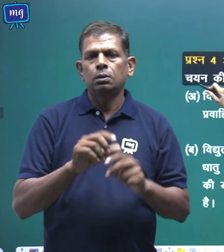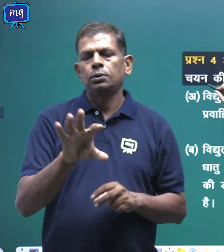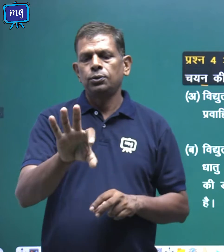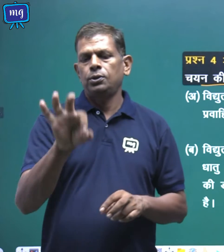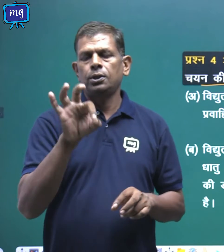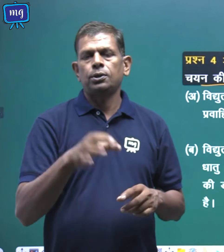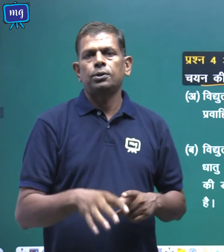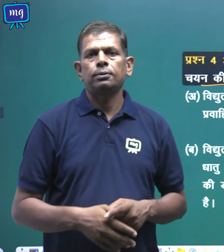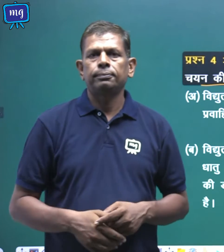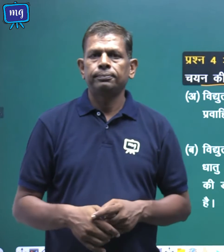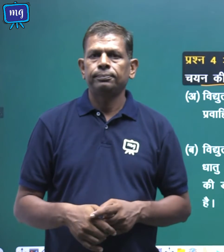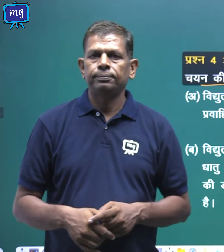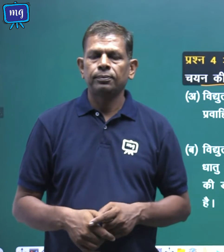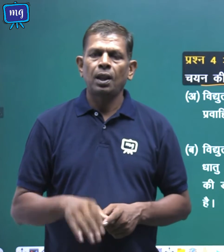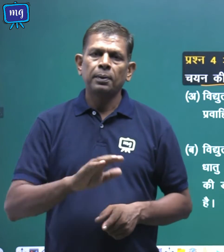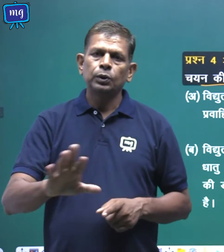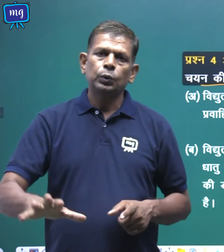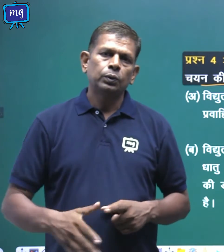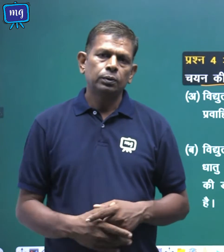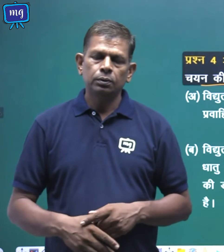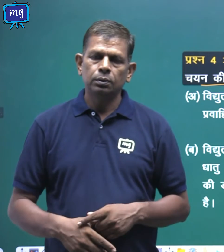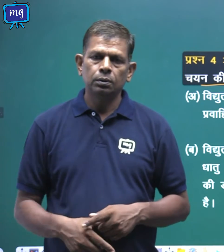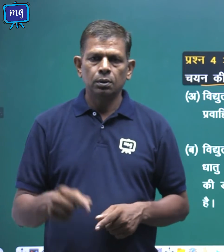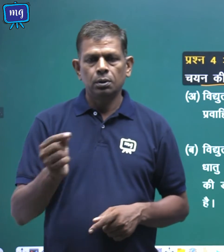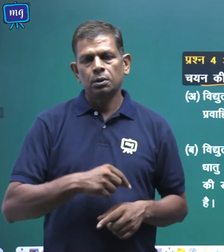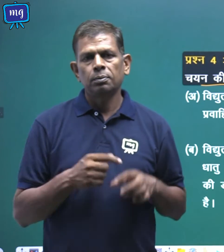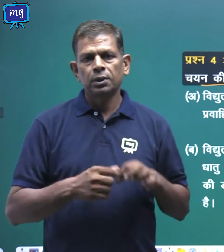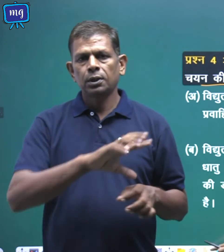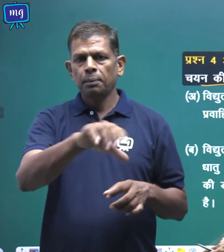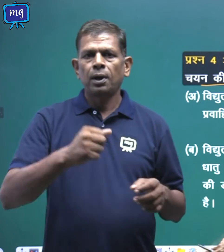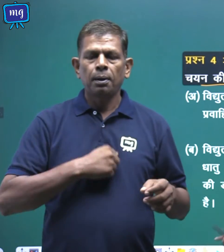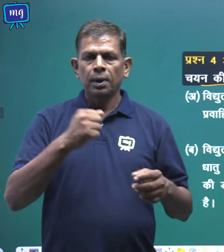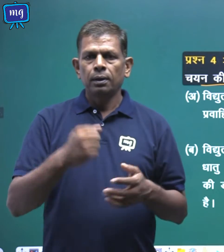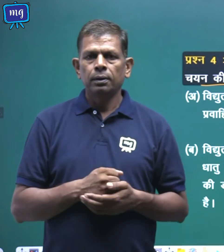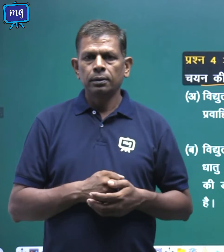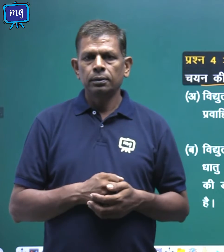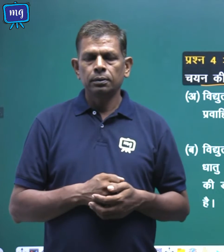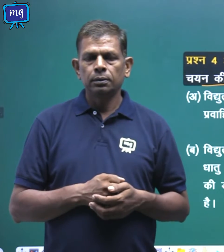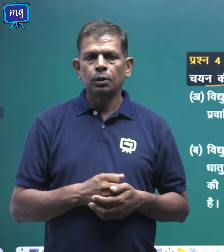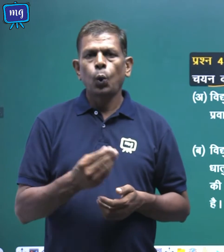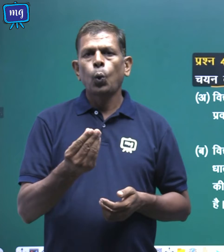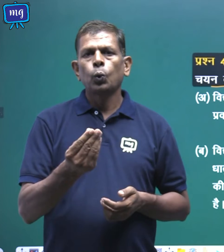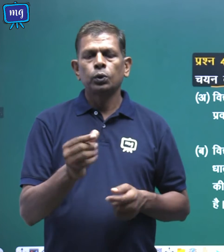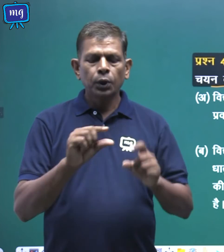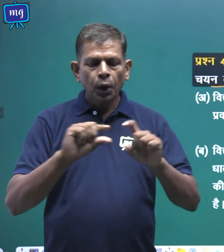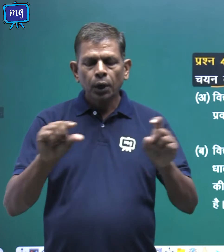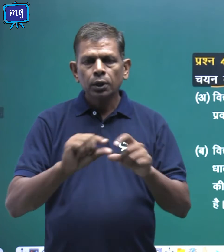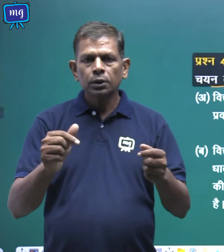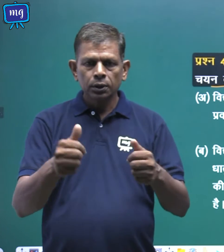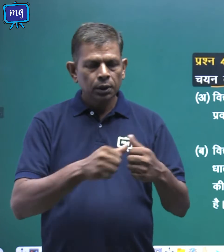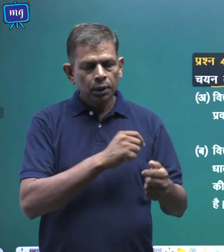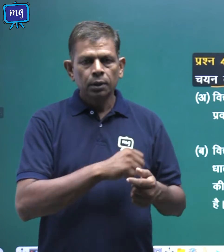चयन कीजिए। बच्चों, इस प्रश्न में हमें कुछ कथन दिए गए हैं।